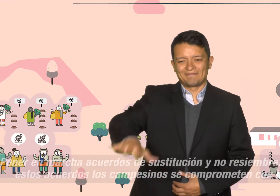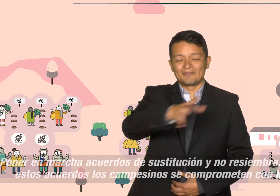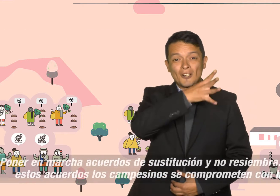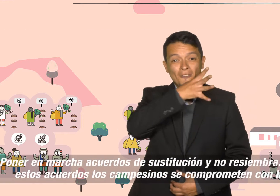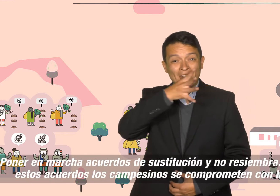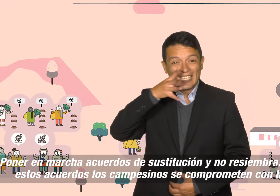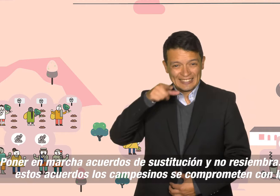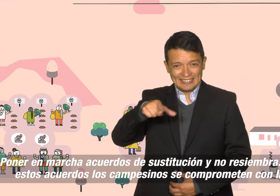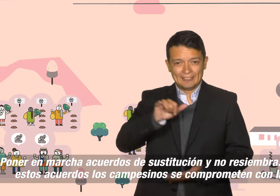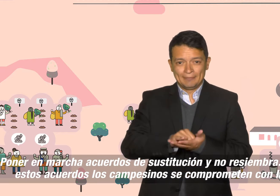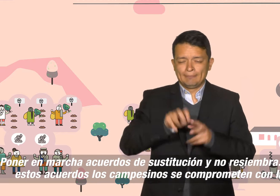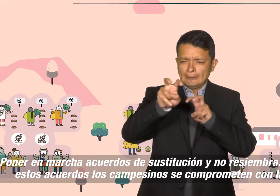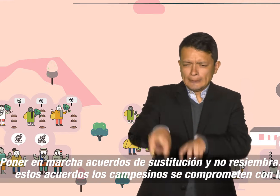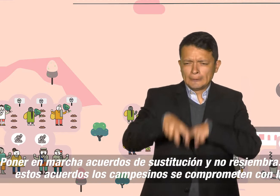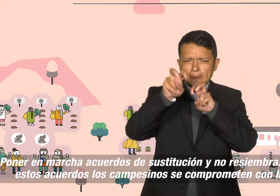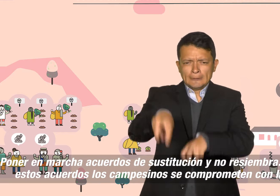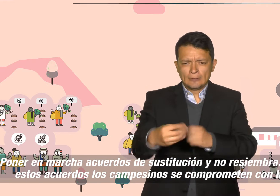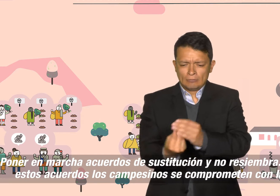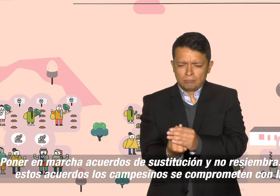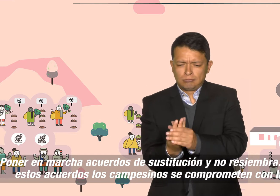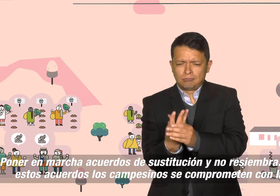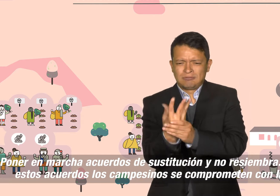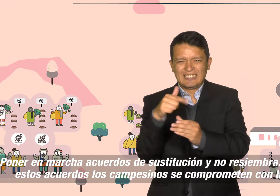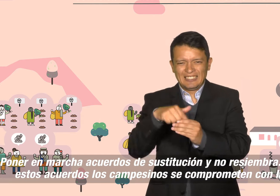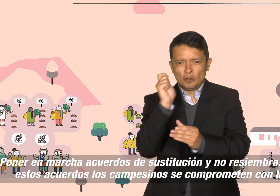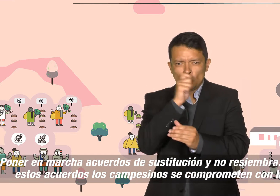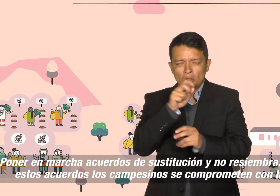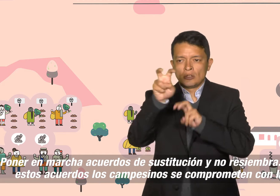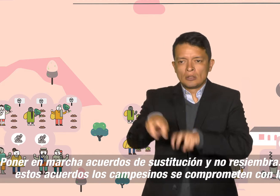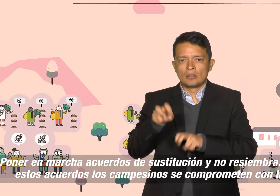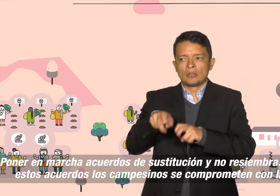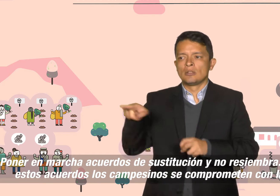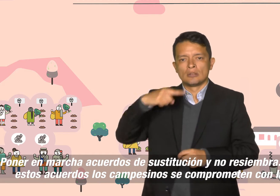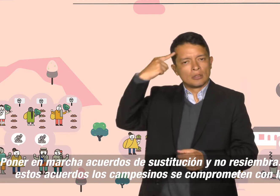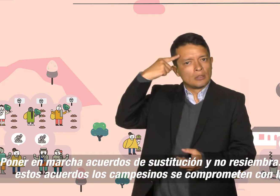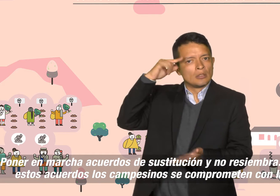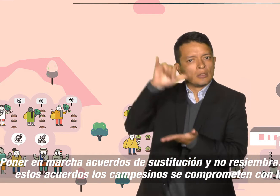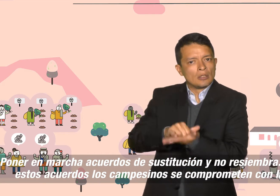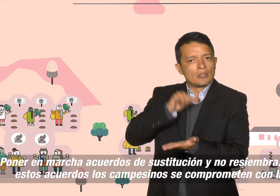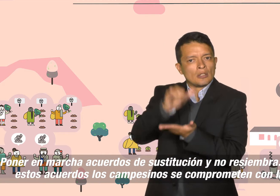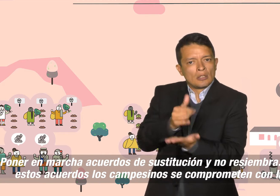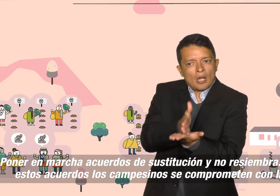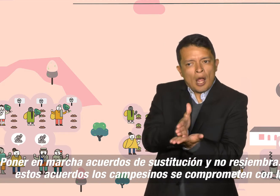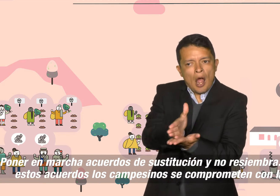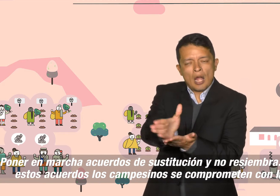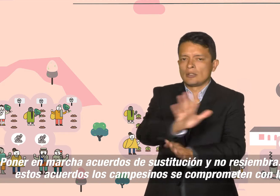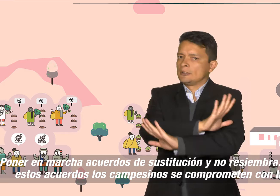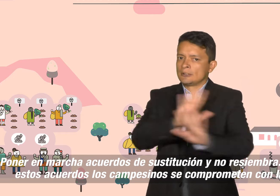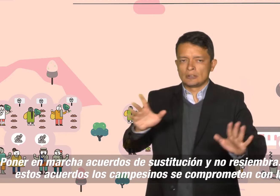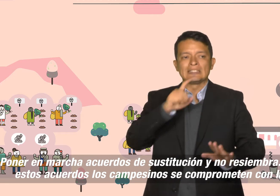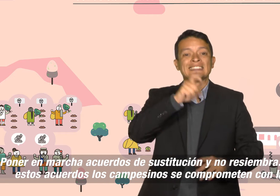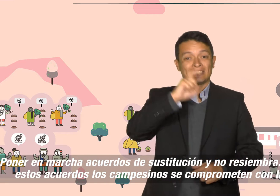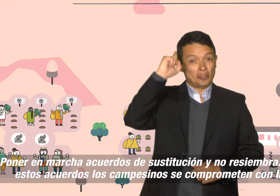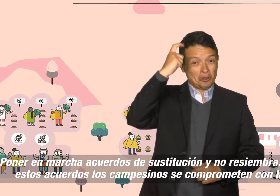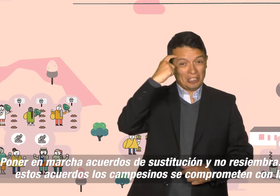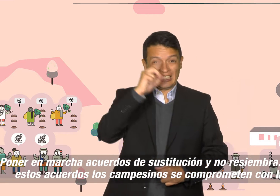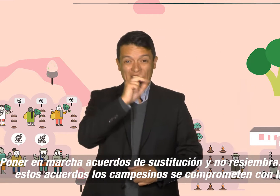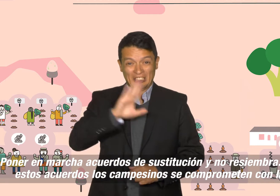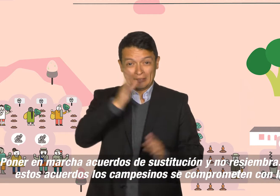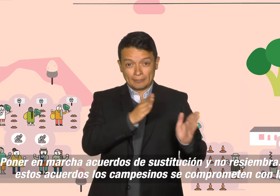Poner en marcha acuerdos de sustitución y no resiembra Por un lado, en estos acuerdos los campesinos se comprometen con